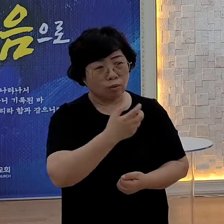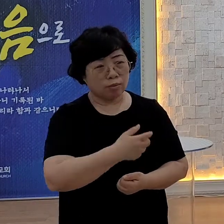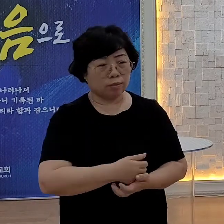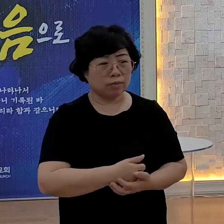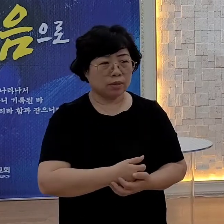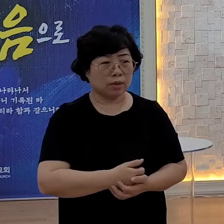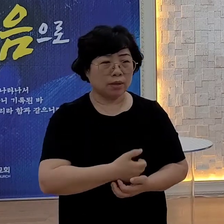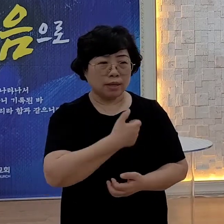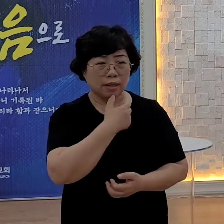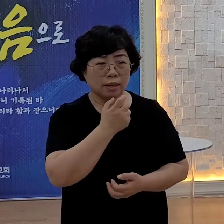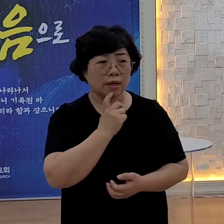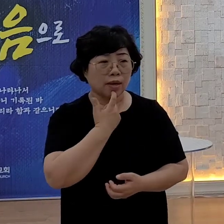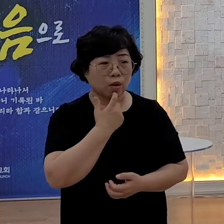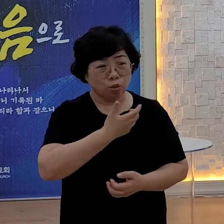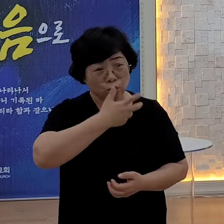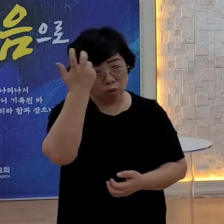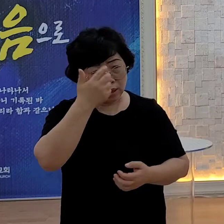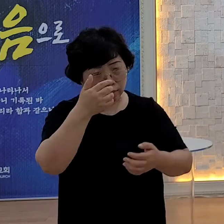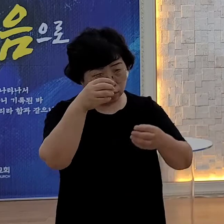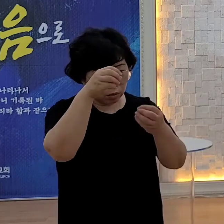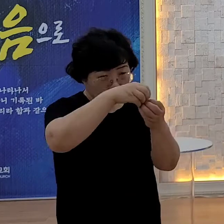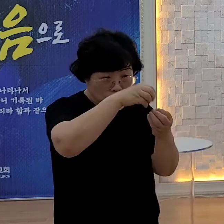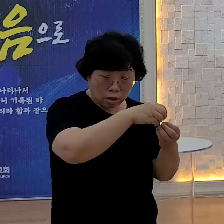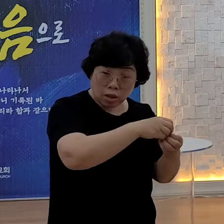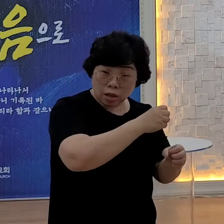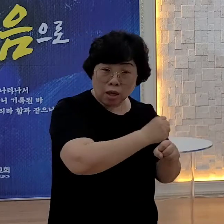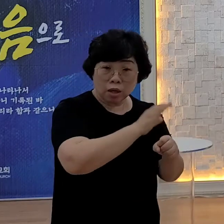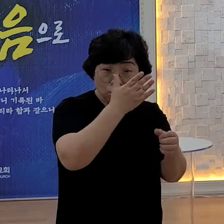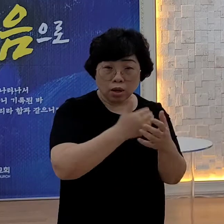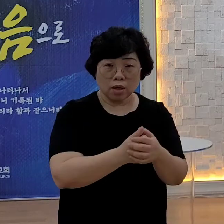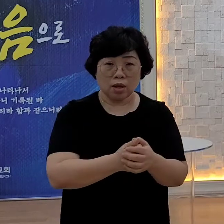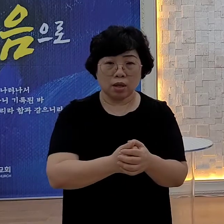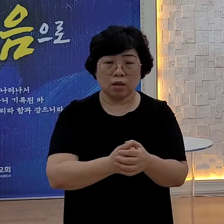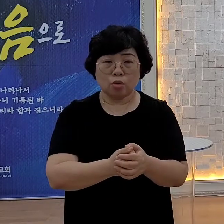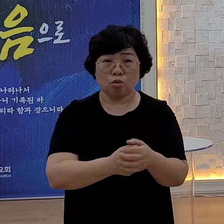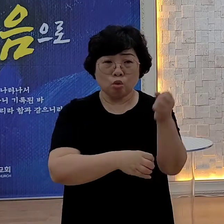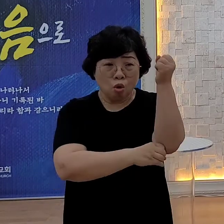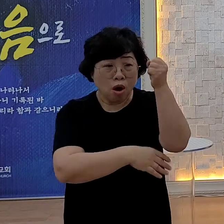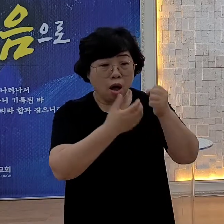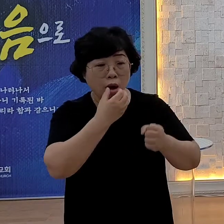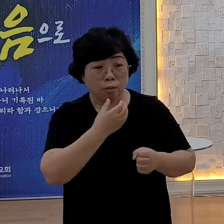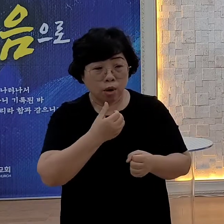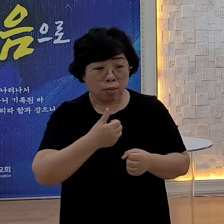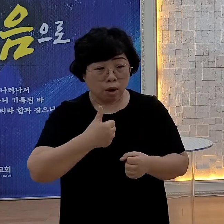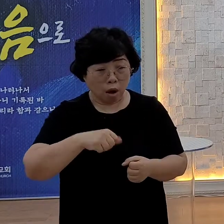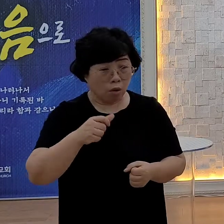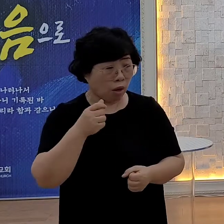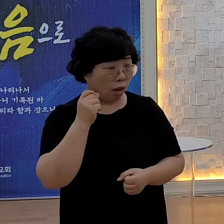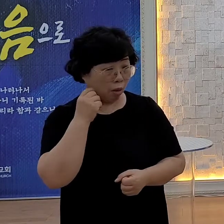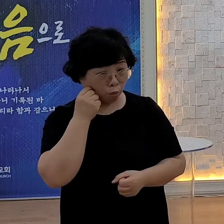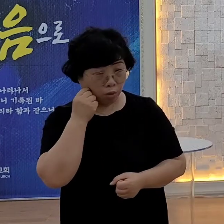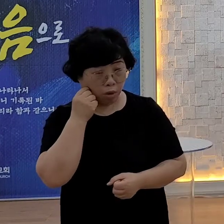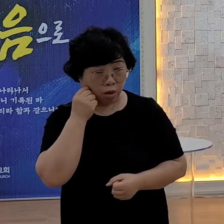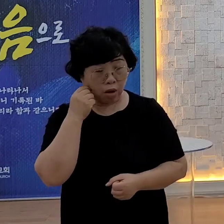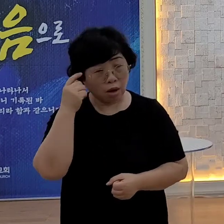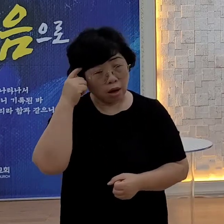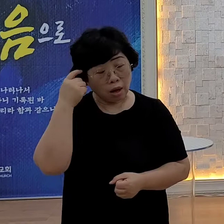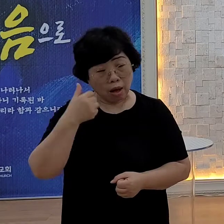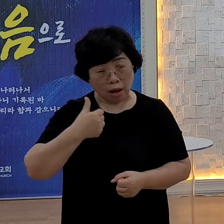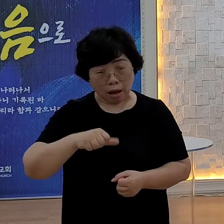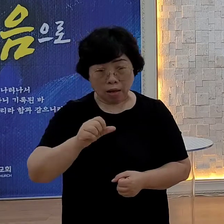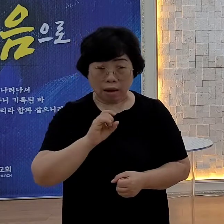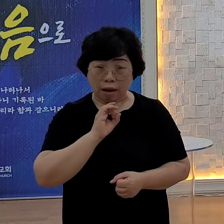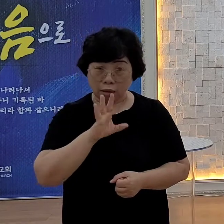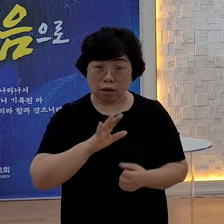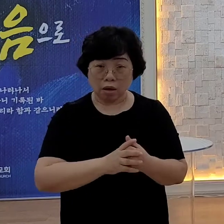않습니까? 아브라함과 사라는 애를 낳을 수도 없고 가질 수도 없는 몸인데 자식이 낳았단 말이에요. 그의 몸에서. 이거를